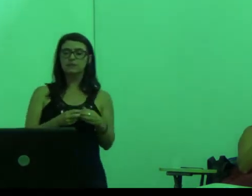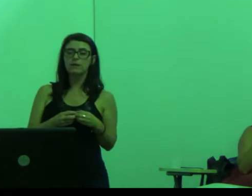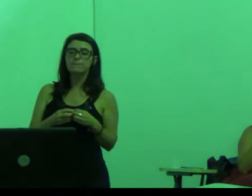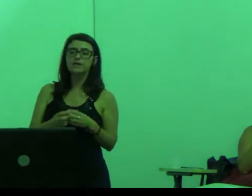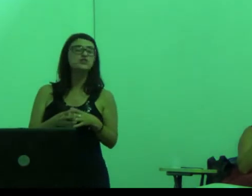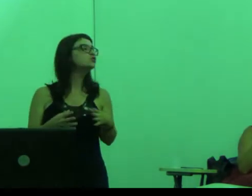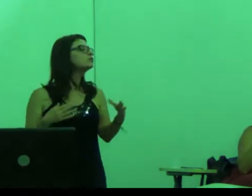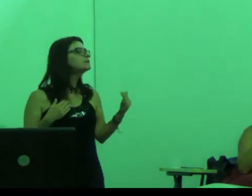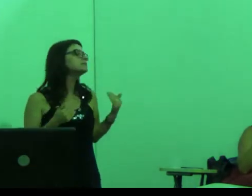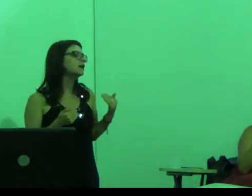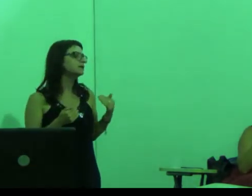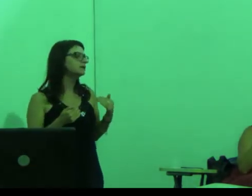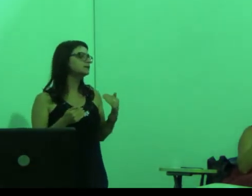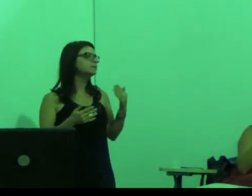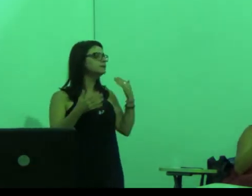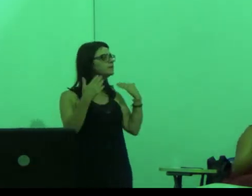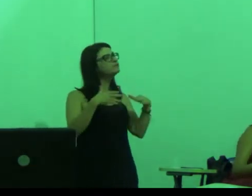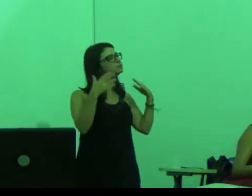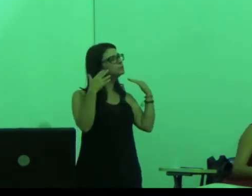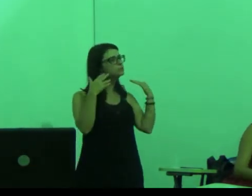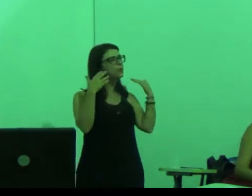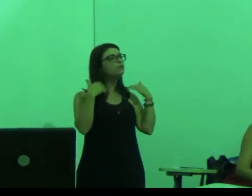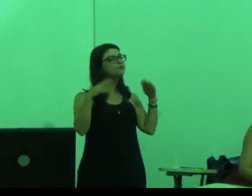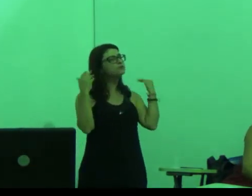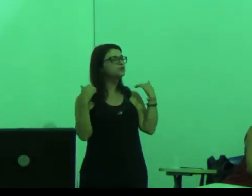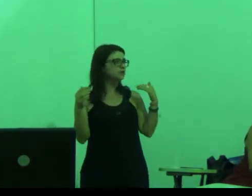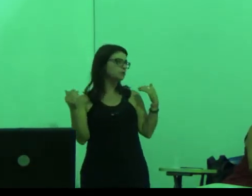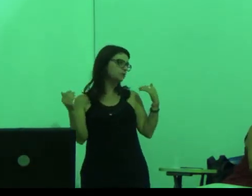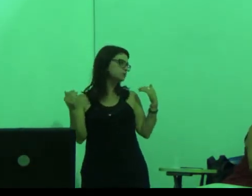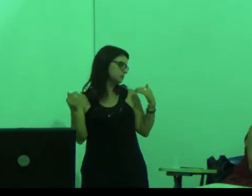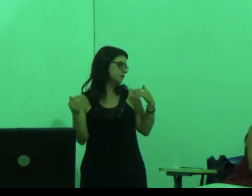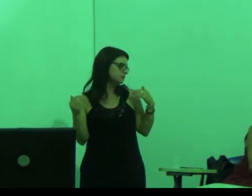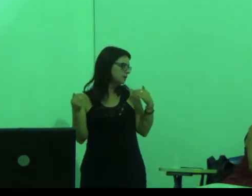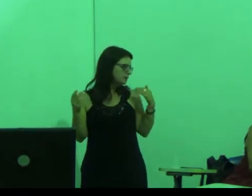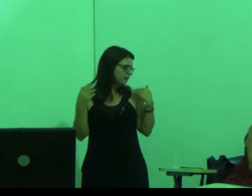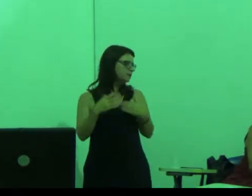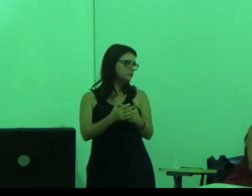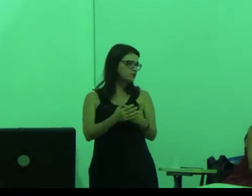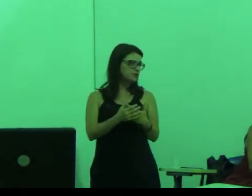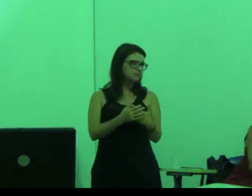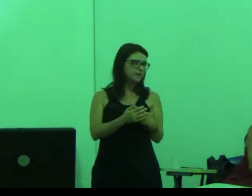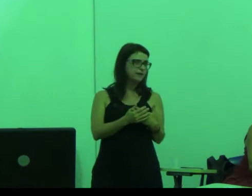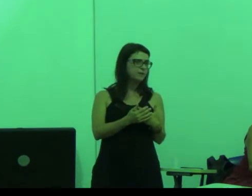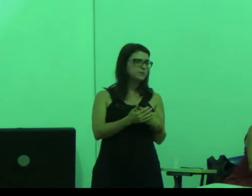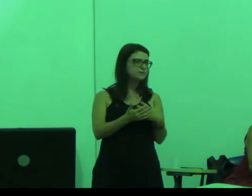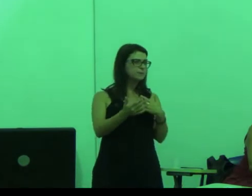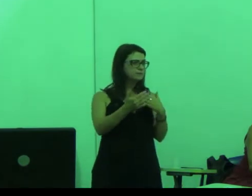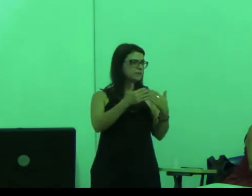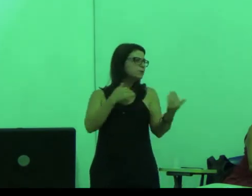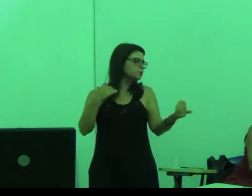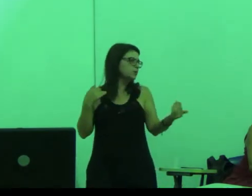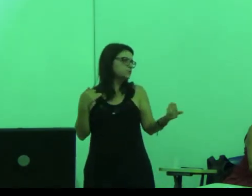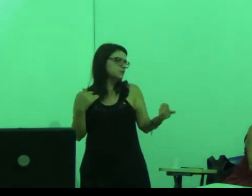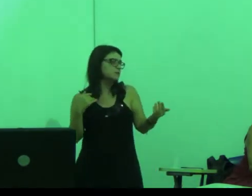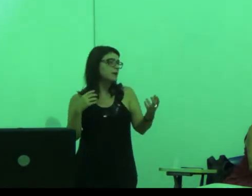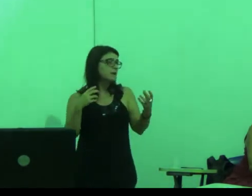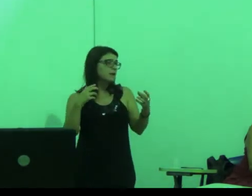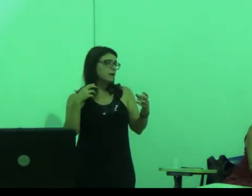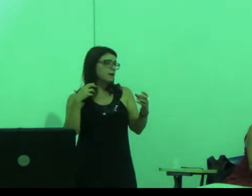pra gente conversar. Então, ela também teve um ouvido generoso, né? Pra aquilo que eu escrevi pra ela, porque também tem autor que às vezes... É